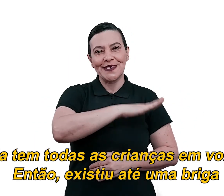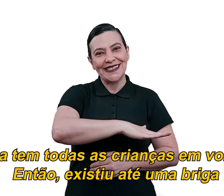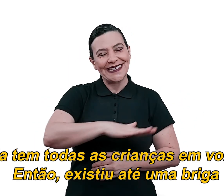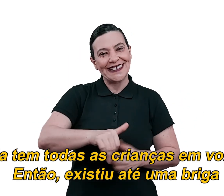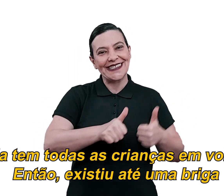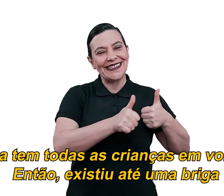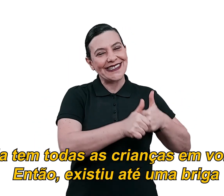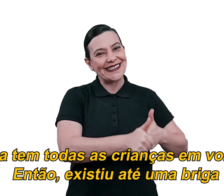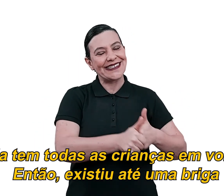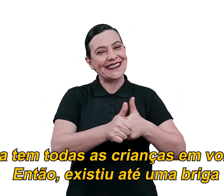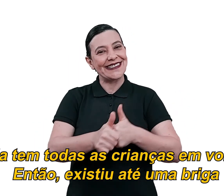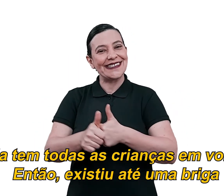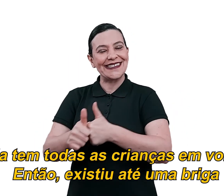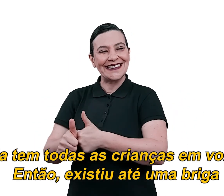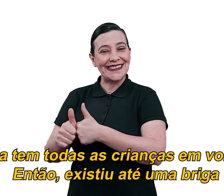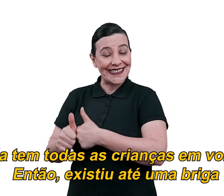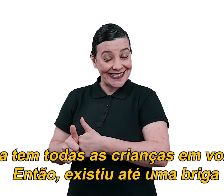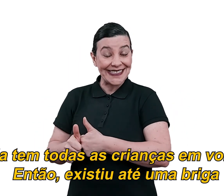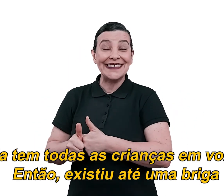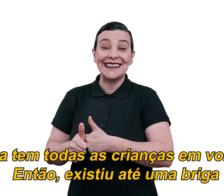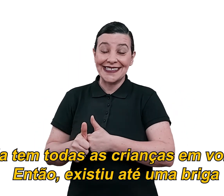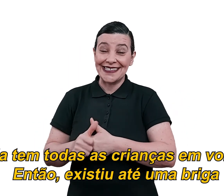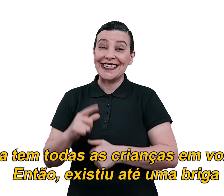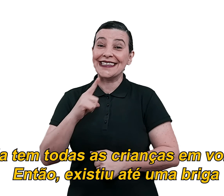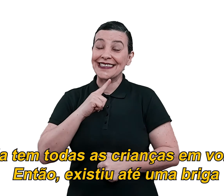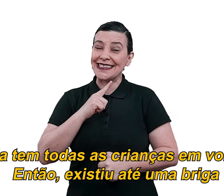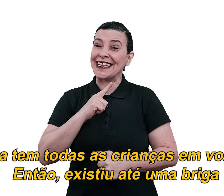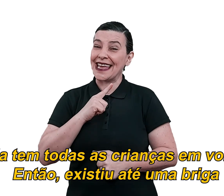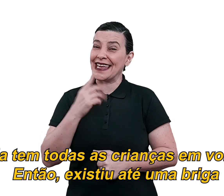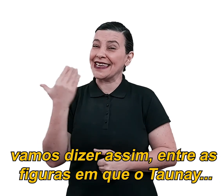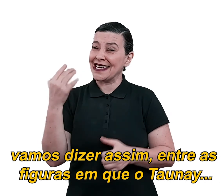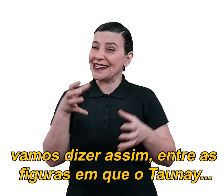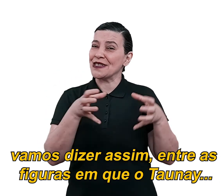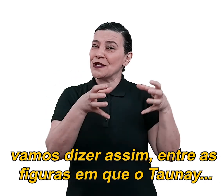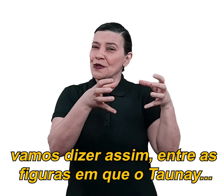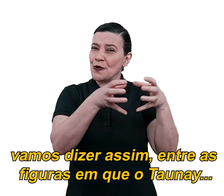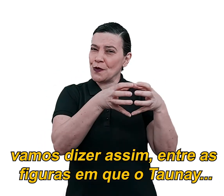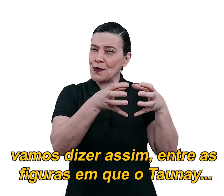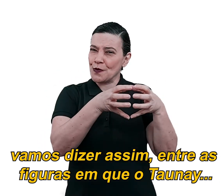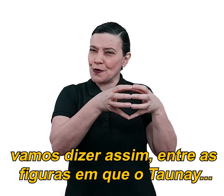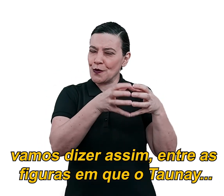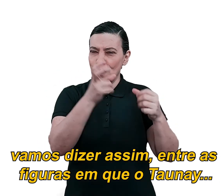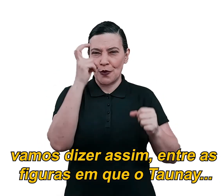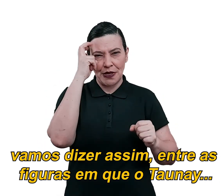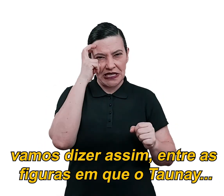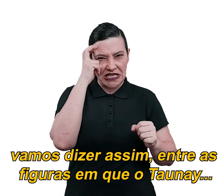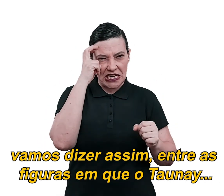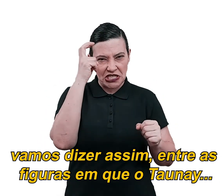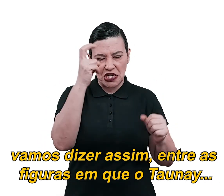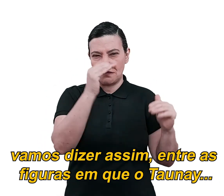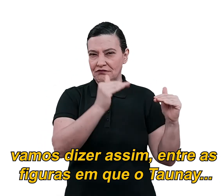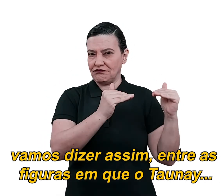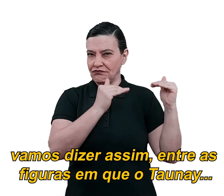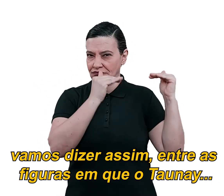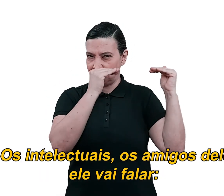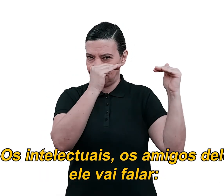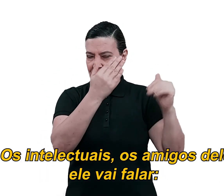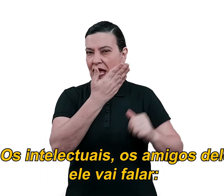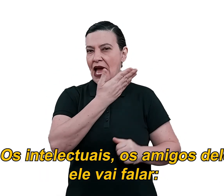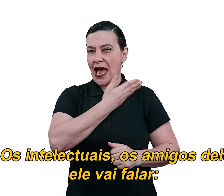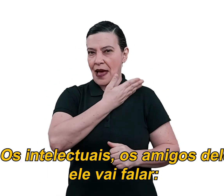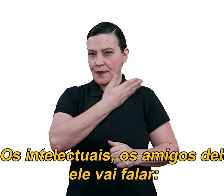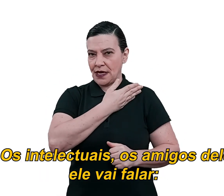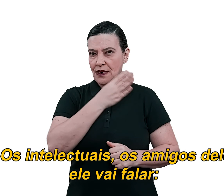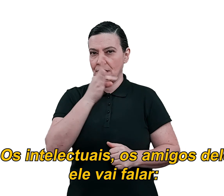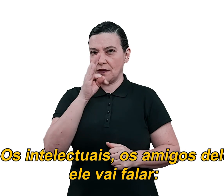as crianças em volta, né? Então existiu até uma briga, né, vamos dizer assim, entre as figuras que o Toné